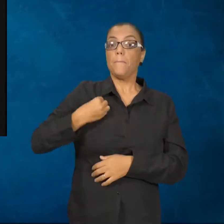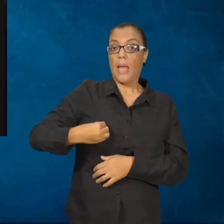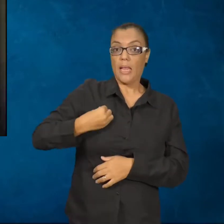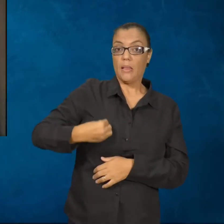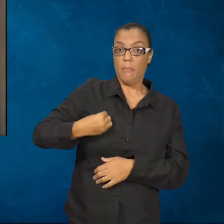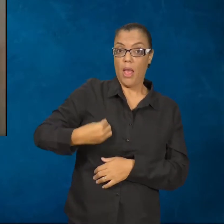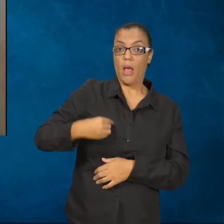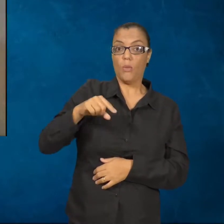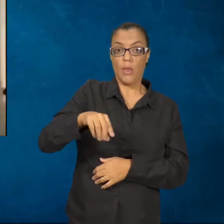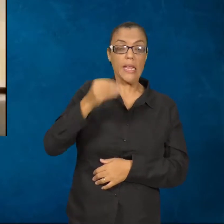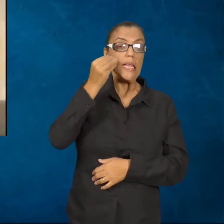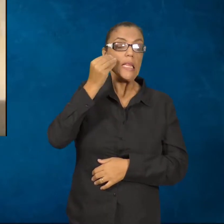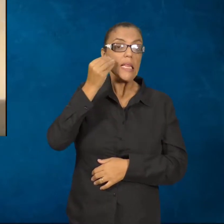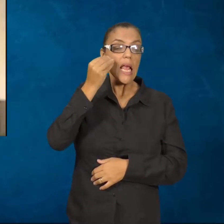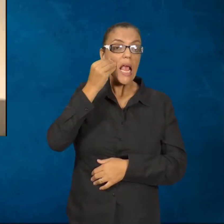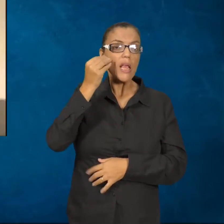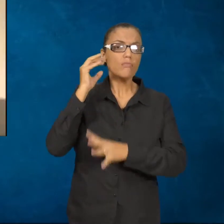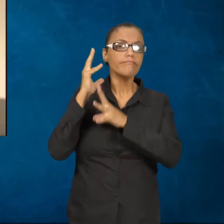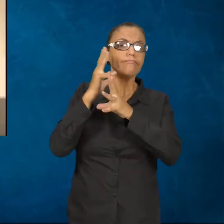Participaram 41 países.